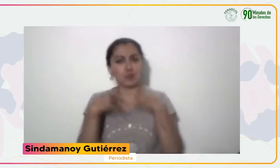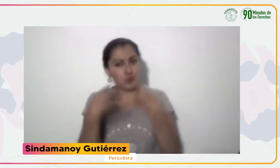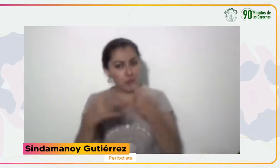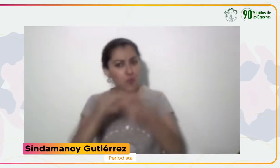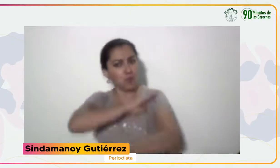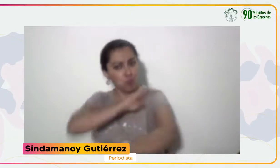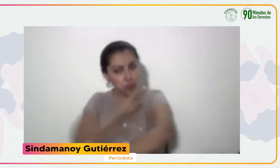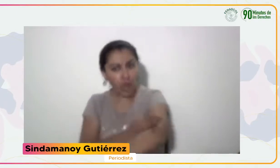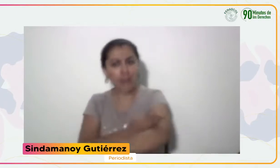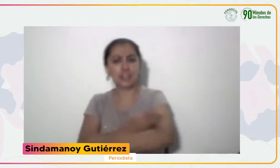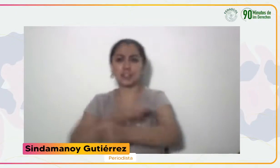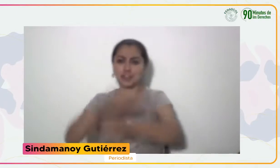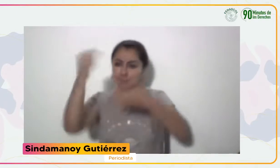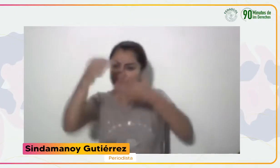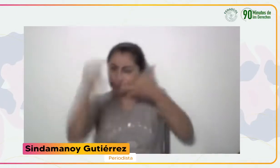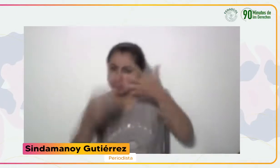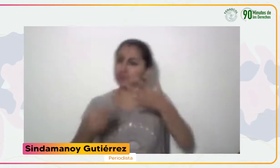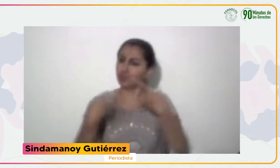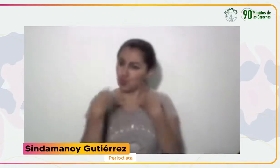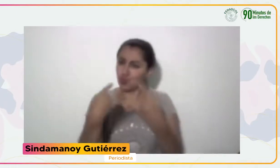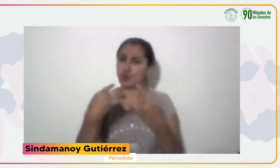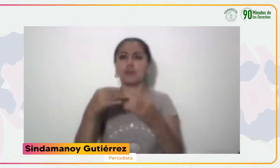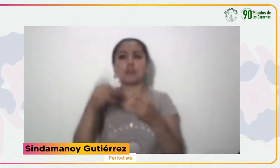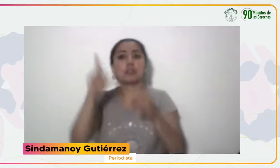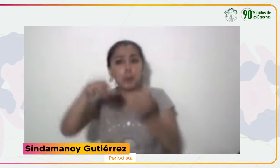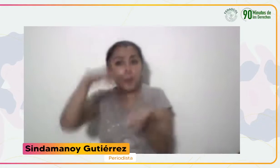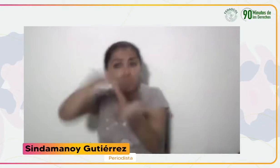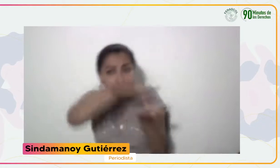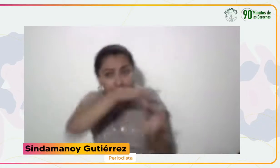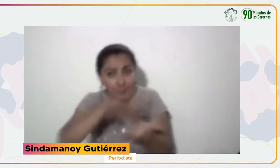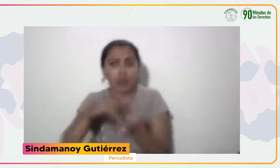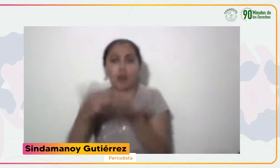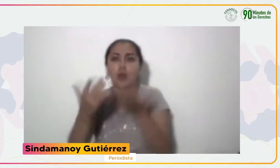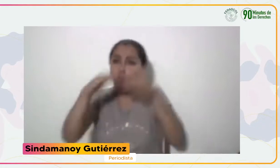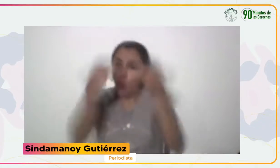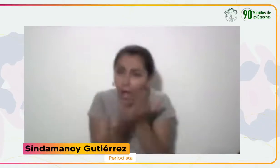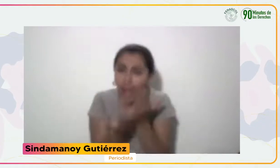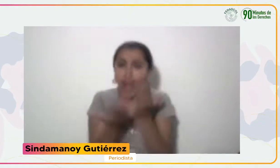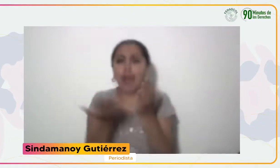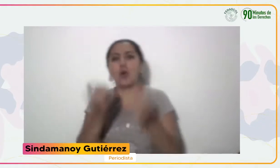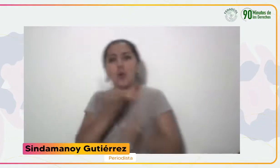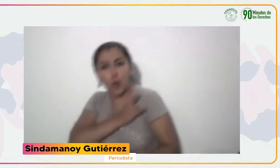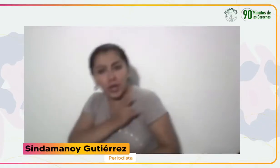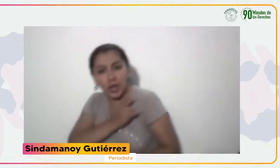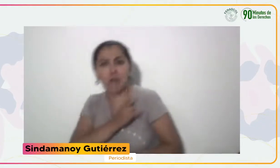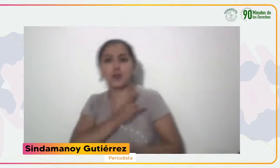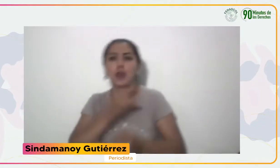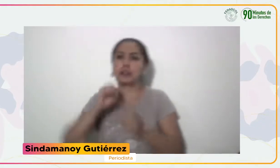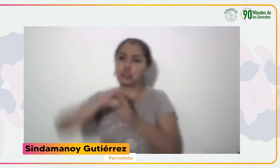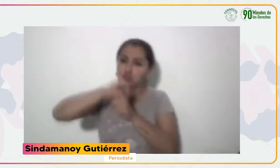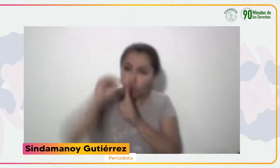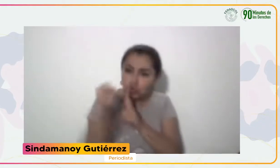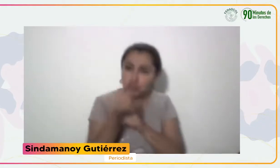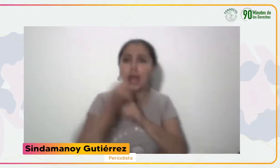claro que sí, como contágense esa energía, ustedes son capaces, se puede hacer, se puede participar en los colegios,